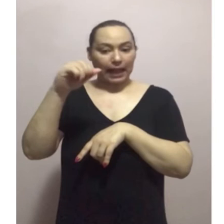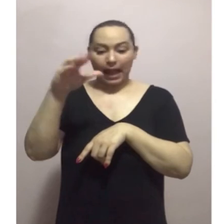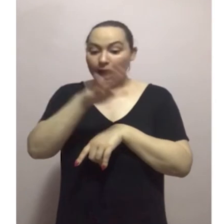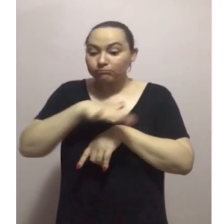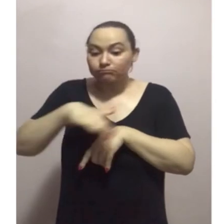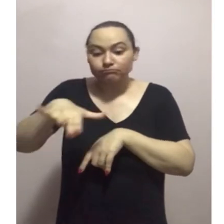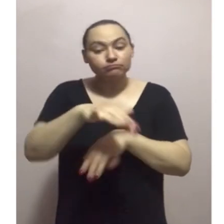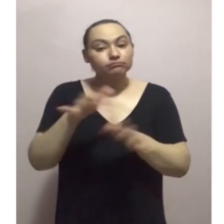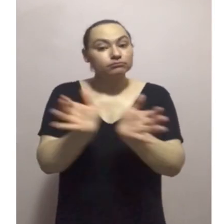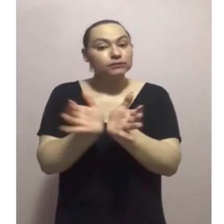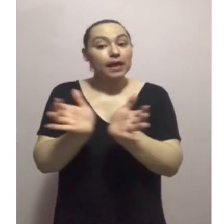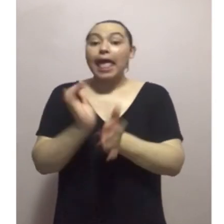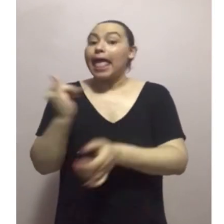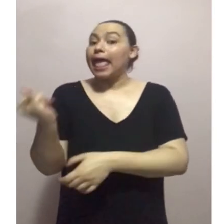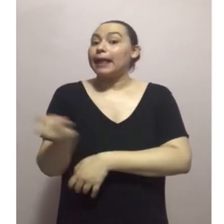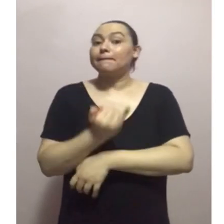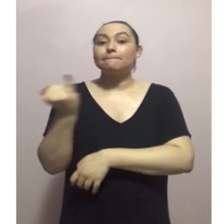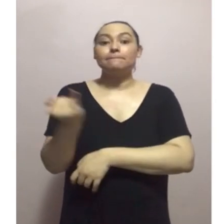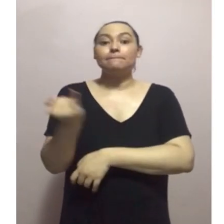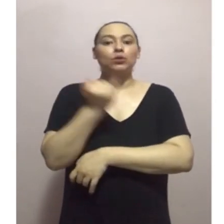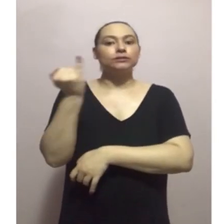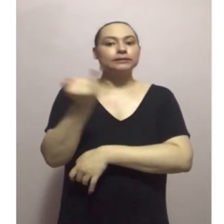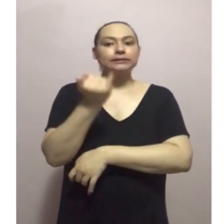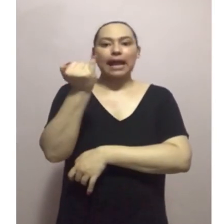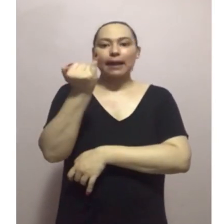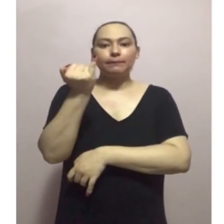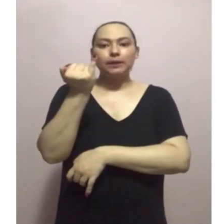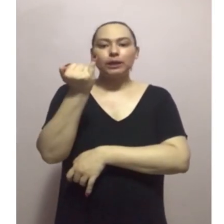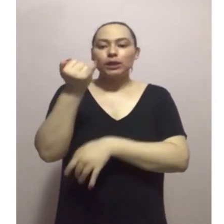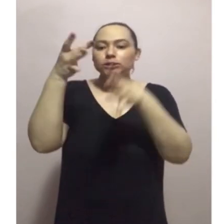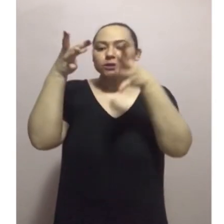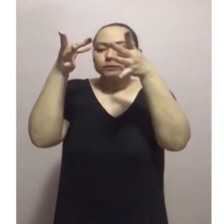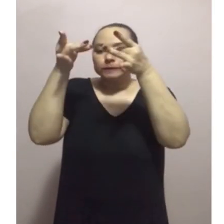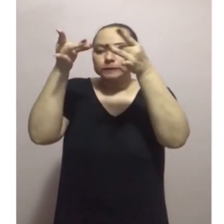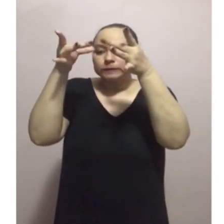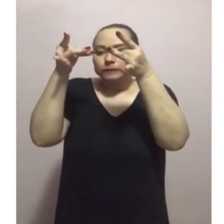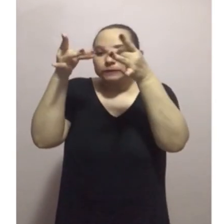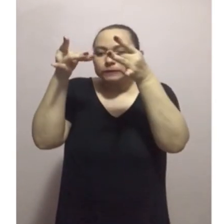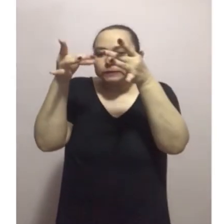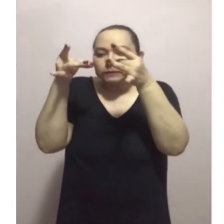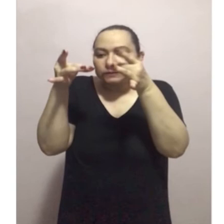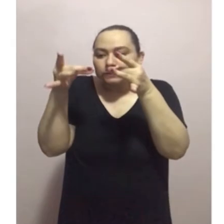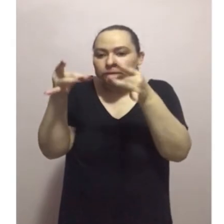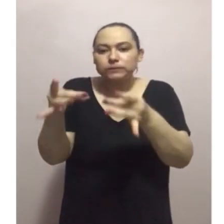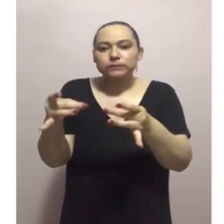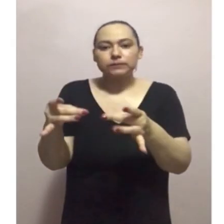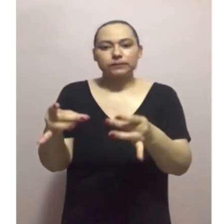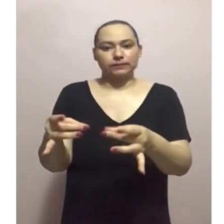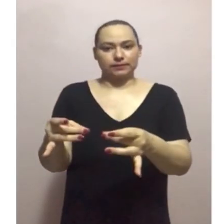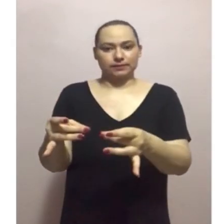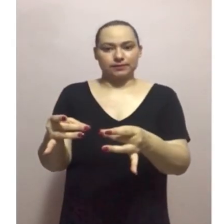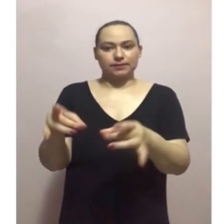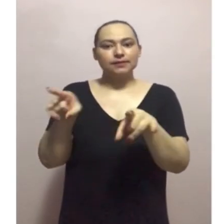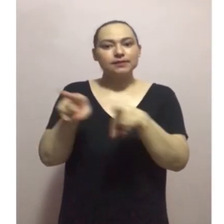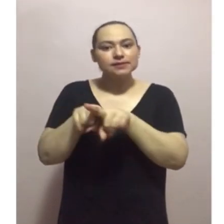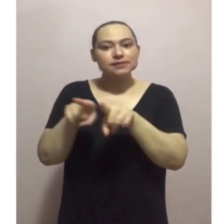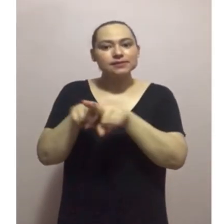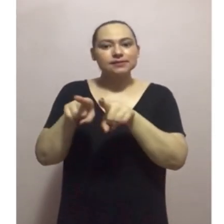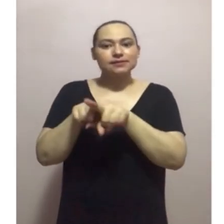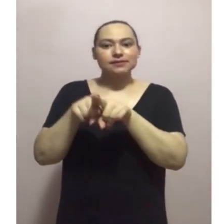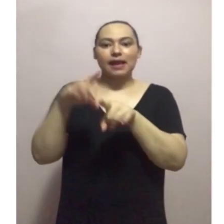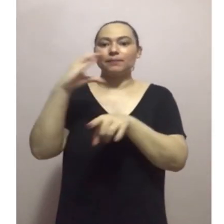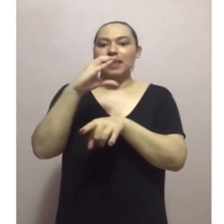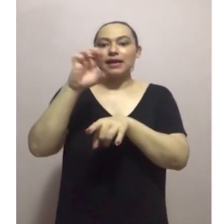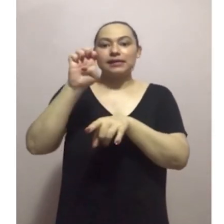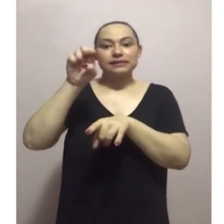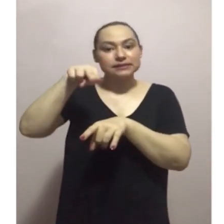Kaká. É muito importante esse estudo milimétrico da próxima cena ou da próxima ação,